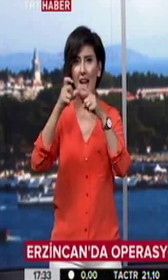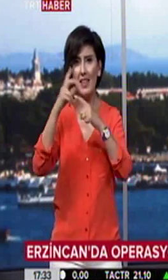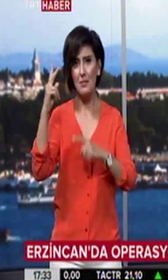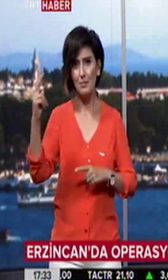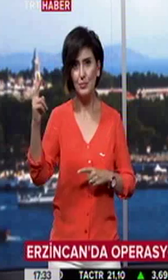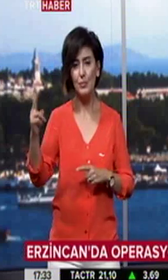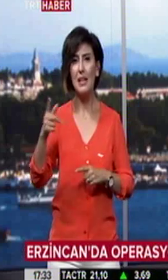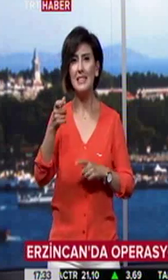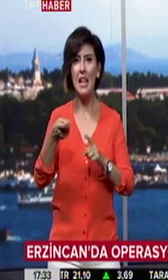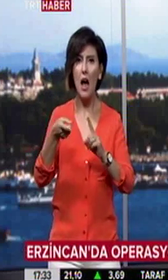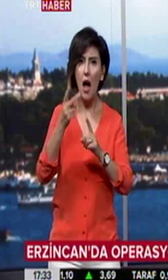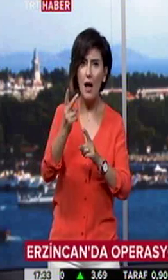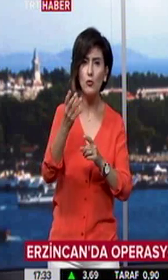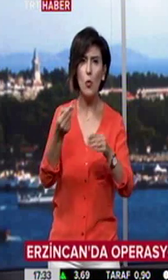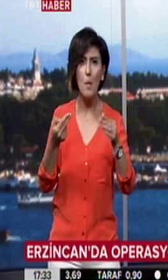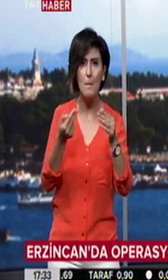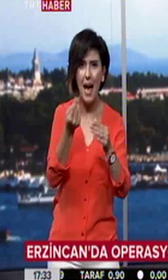çok sayıda mermi ve bomba düzenekleri bulundu.